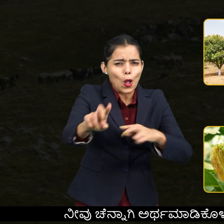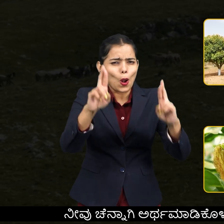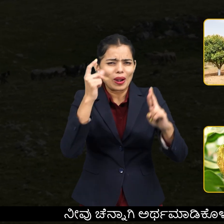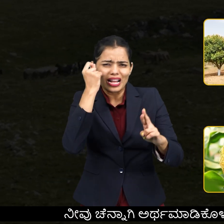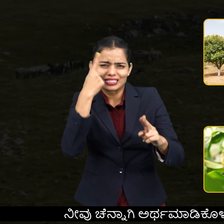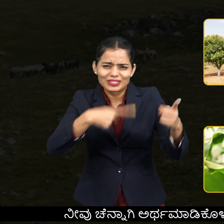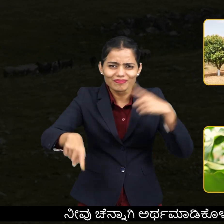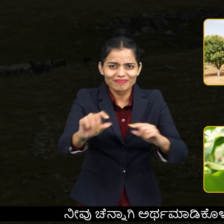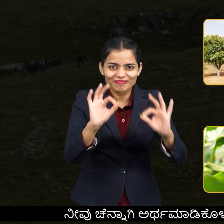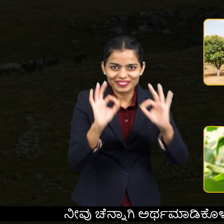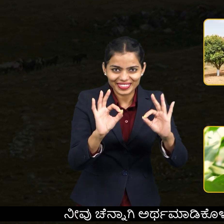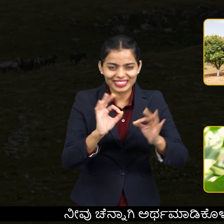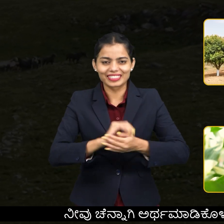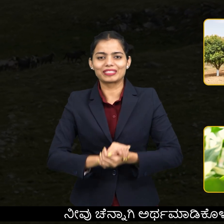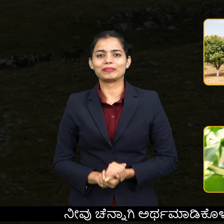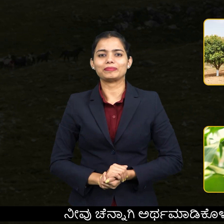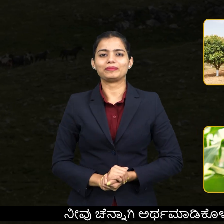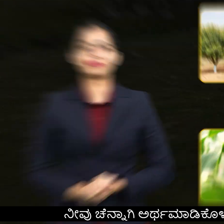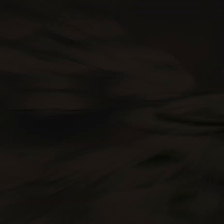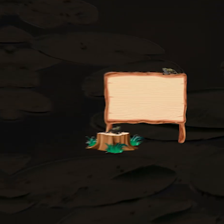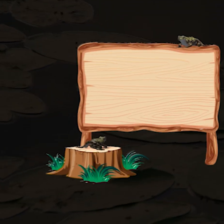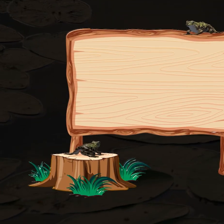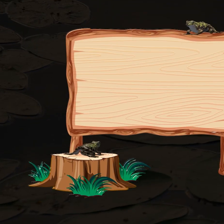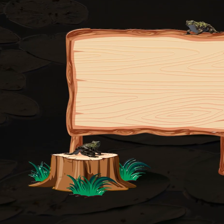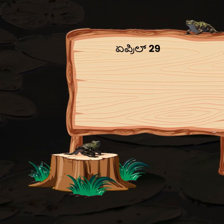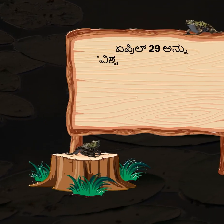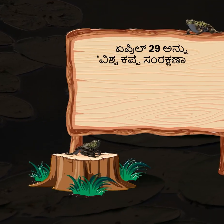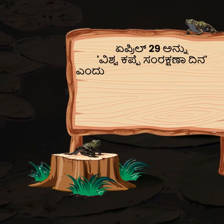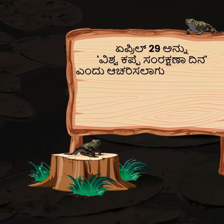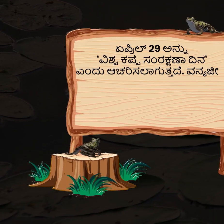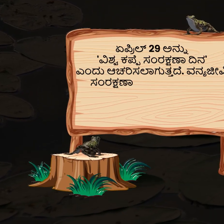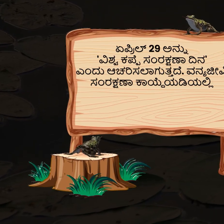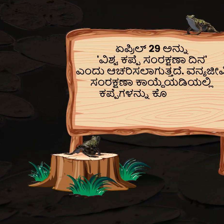ಅರ್ಥ ಮಾಡಿಕೊಂಡಿದ್ದೀರಿ ಎಂದು ನಾನು ಭಾವಿಸುತ್ತೇನೆ.